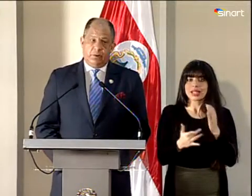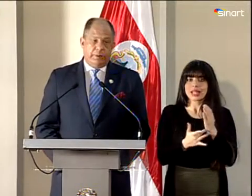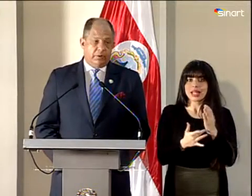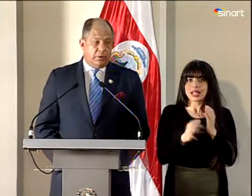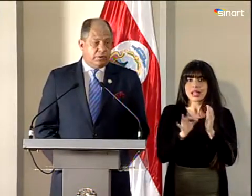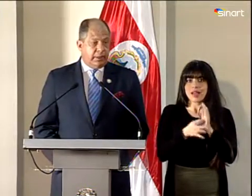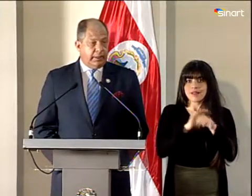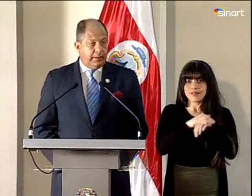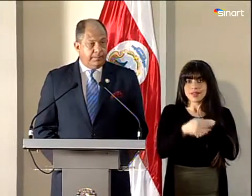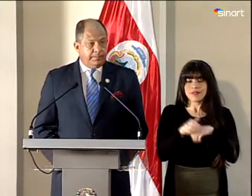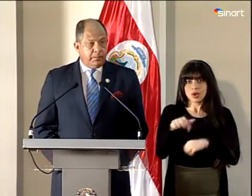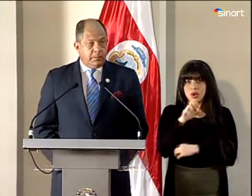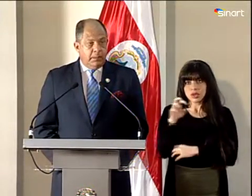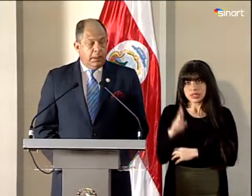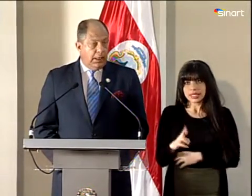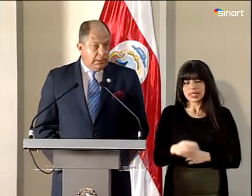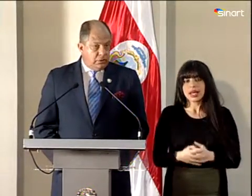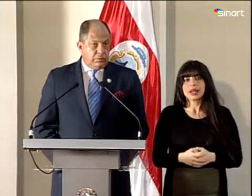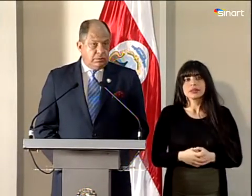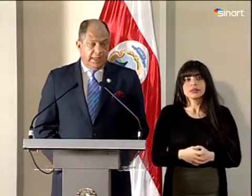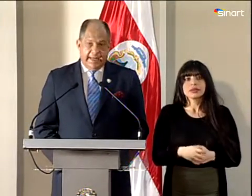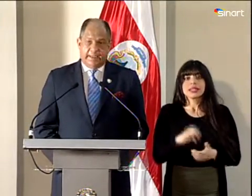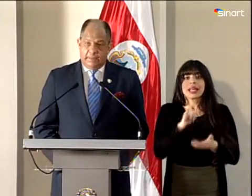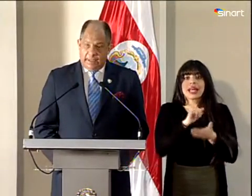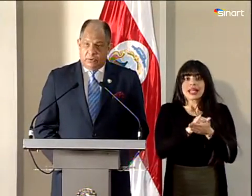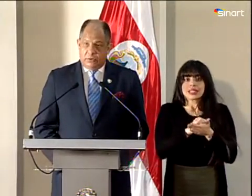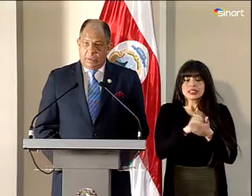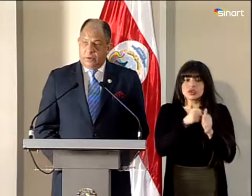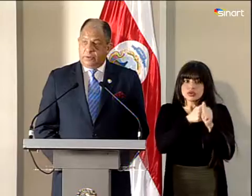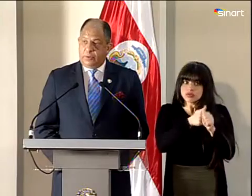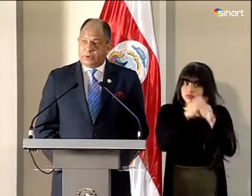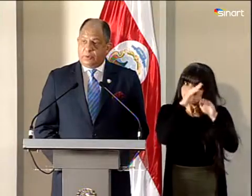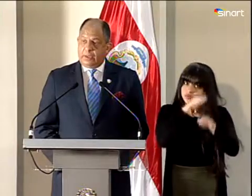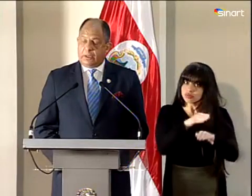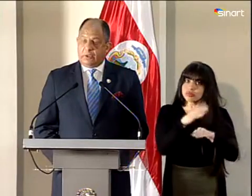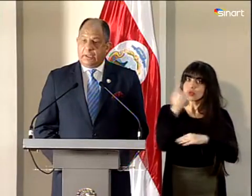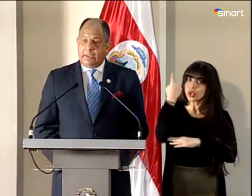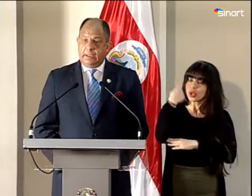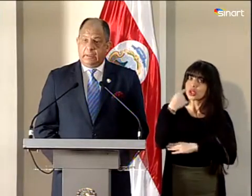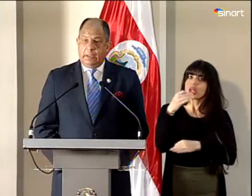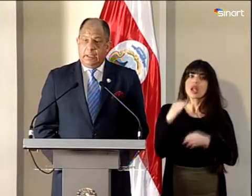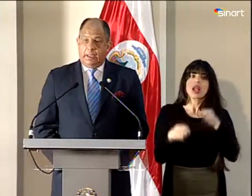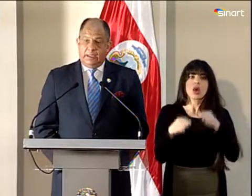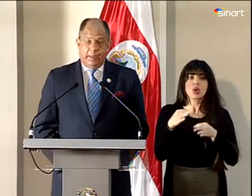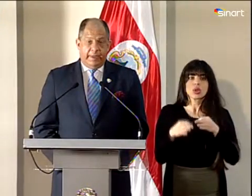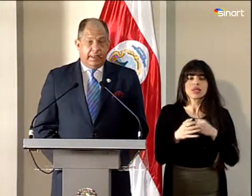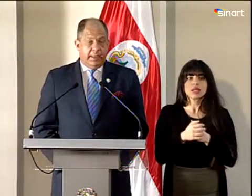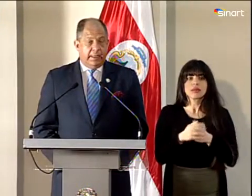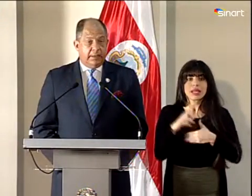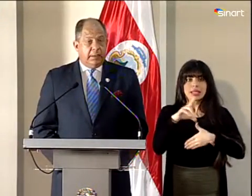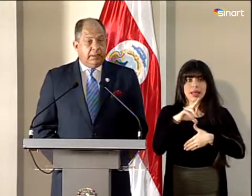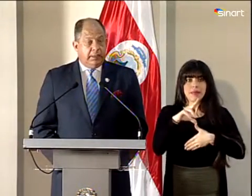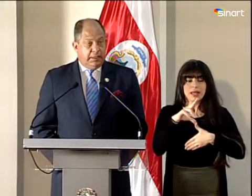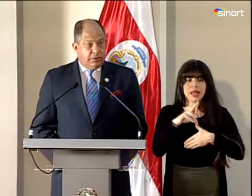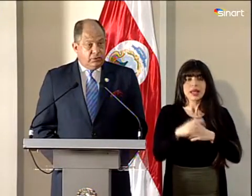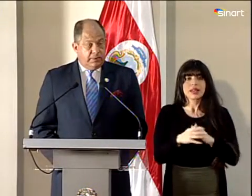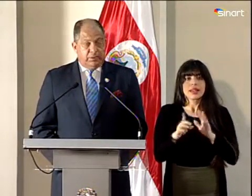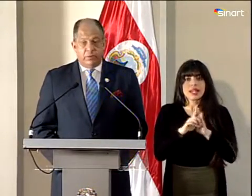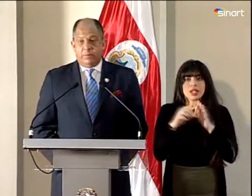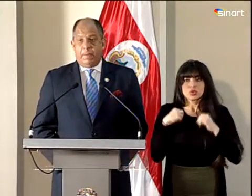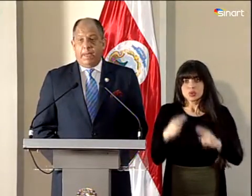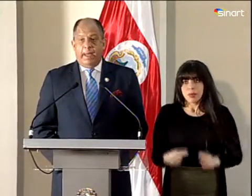fertilización in vitro en Costa Rica. Esto en acatamiento a lo dispuesto por la Corte Interamericana de